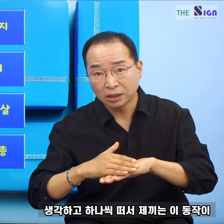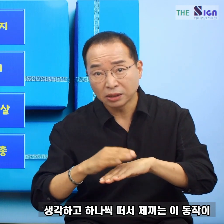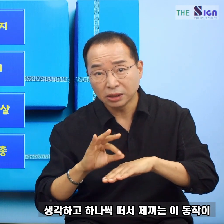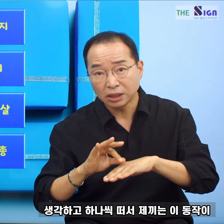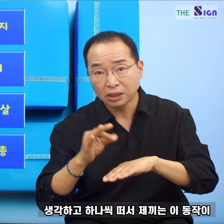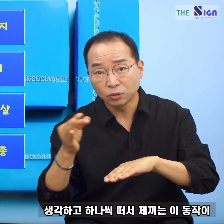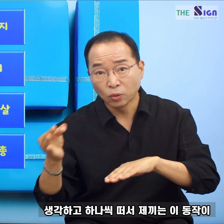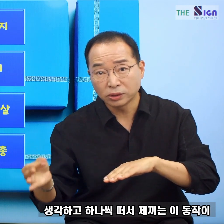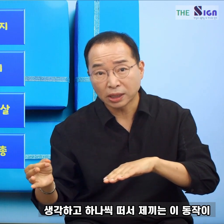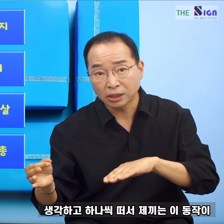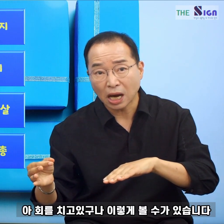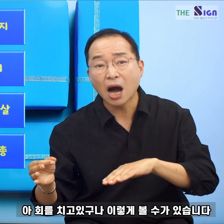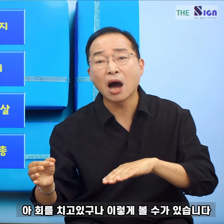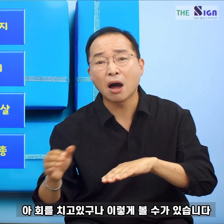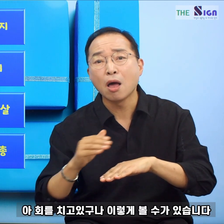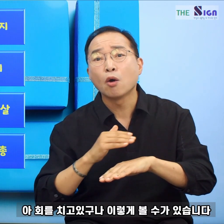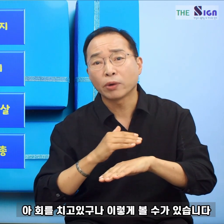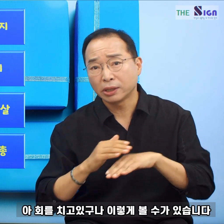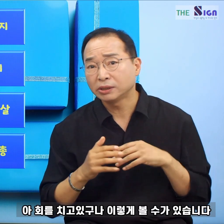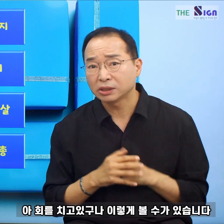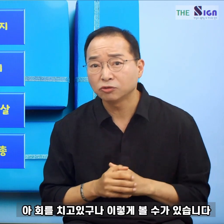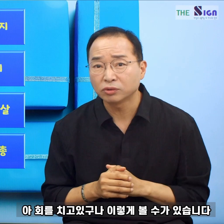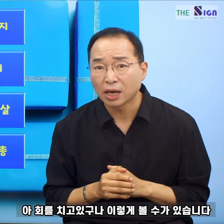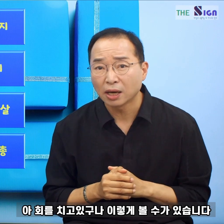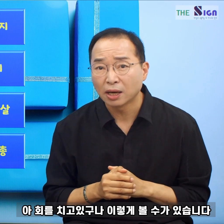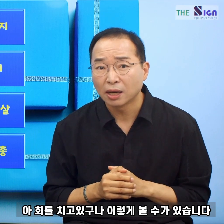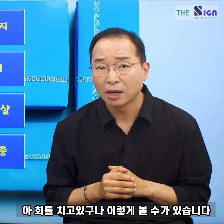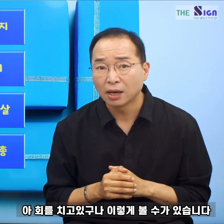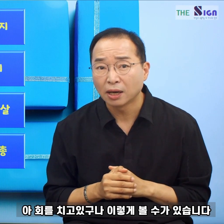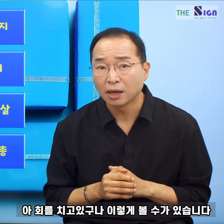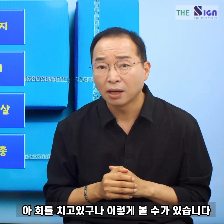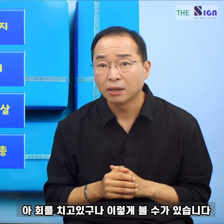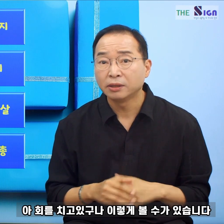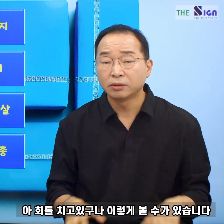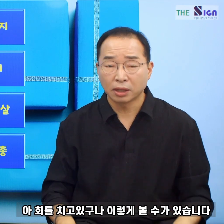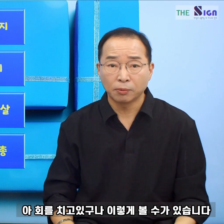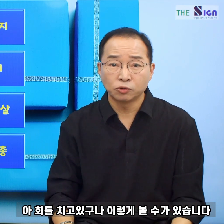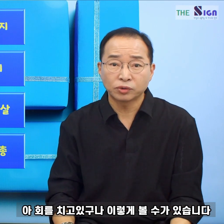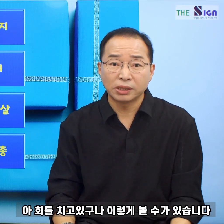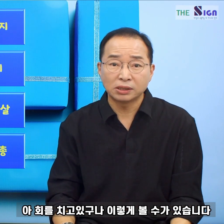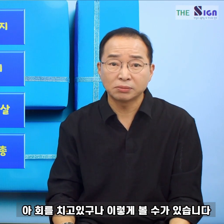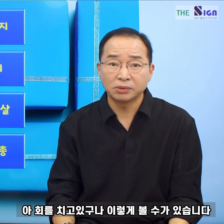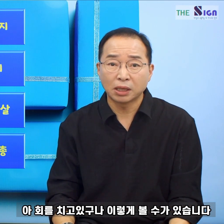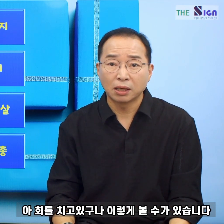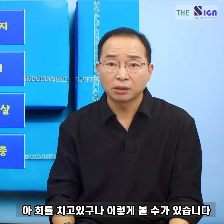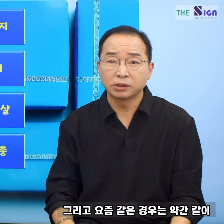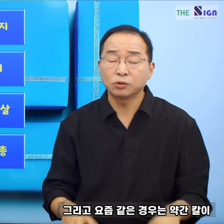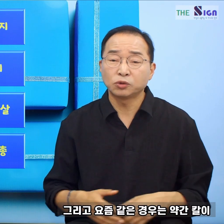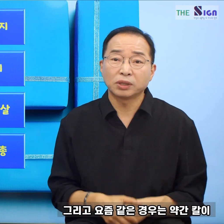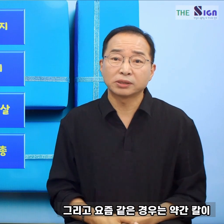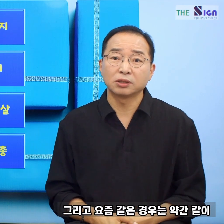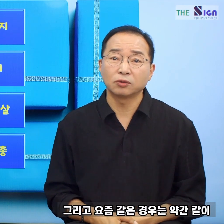제끼는 이 동작이 회를 치는구나 이렇게 볼 수가 있습니다. 그리고 요즘 같은 경우는